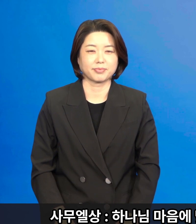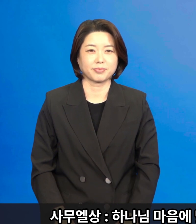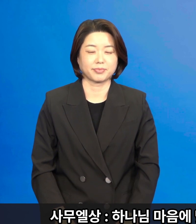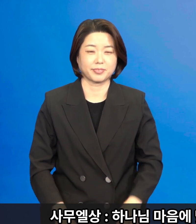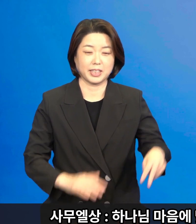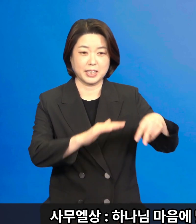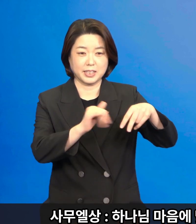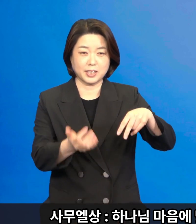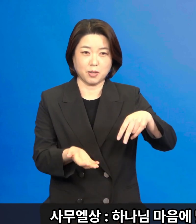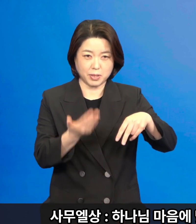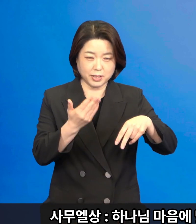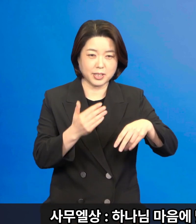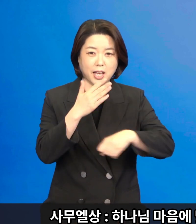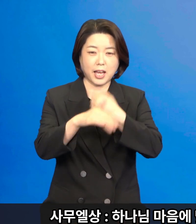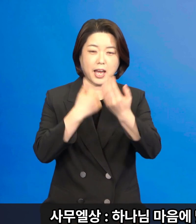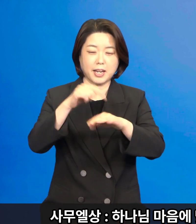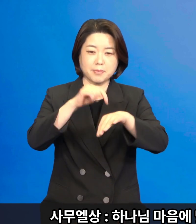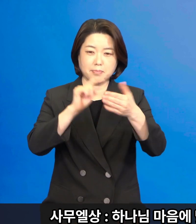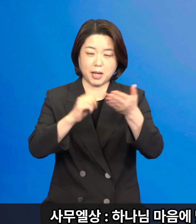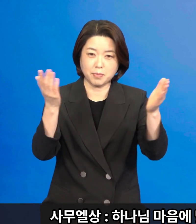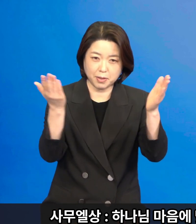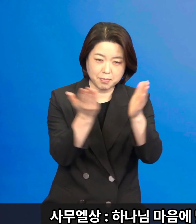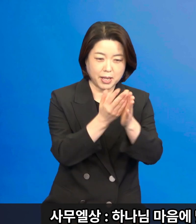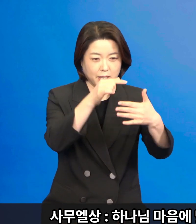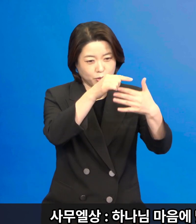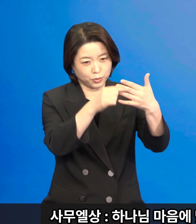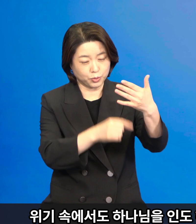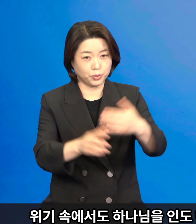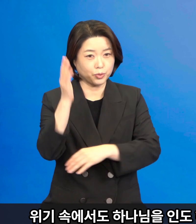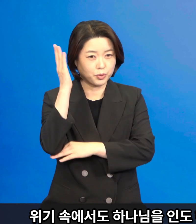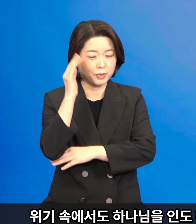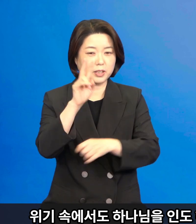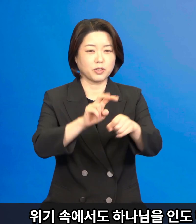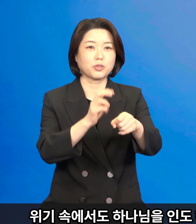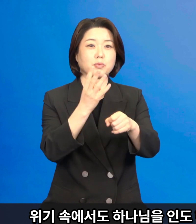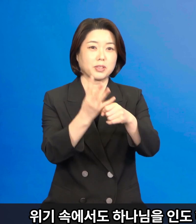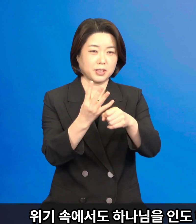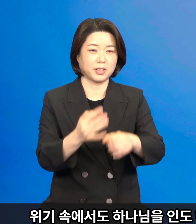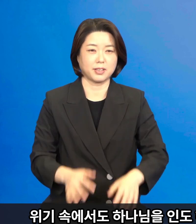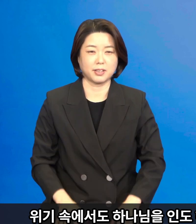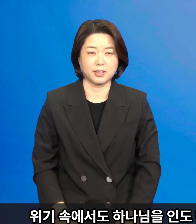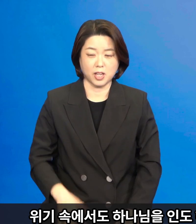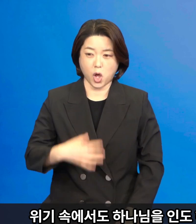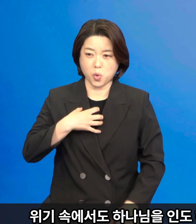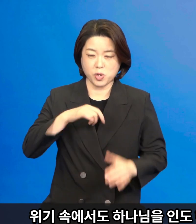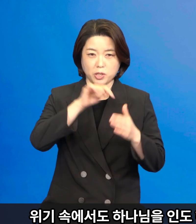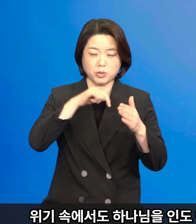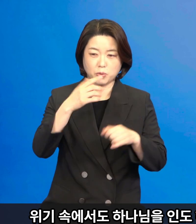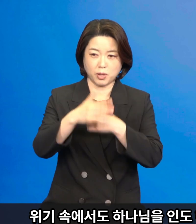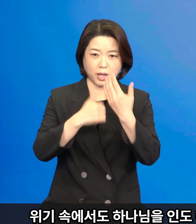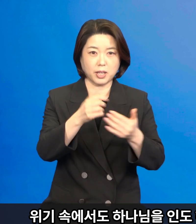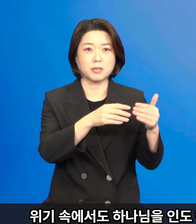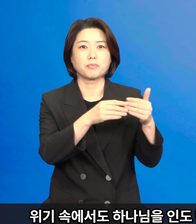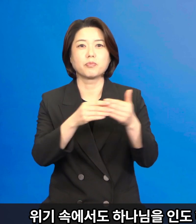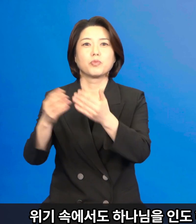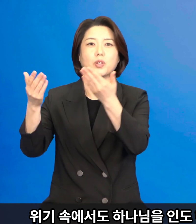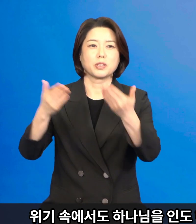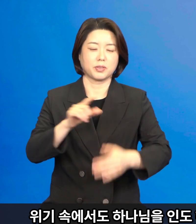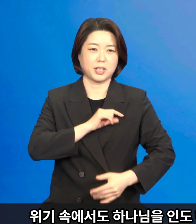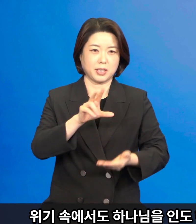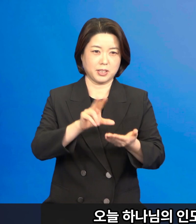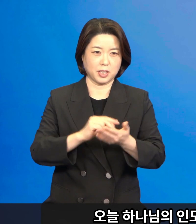사무엘상 하나님 마음에 맞는 사람 시리즈 23번째 되겠습니다. 위기 속에서도 하나님은 인도하신다 라는 제목의